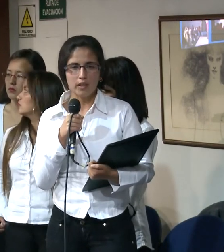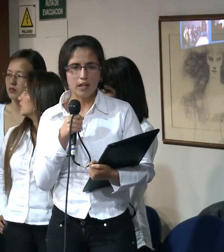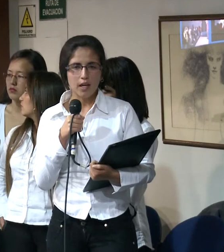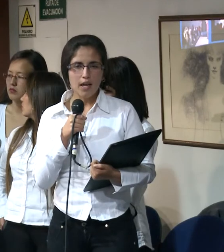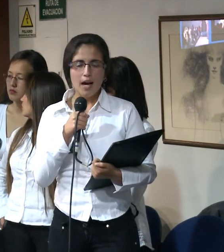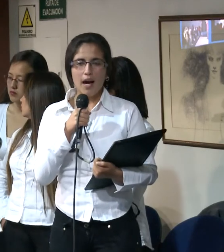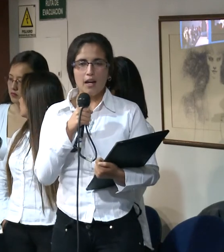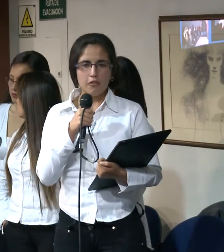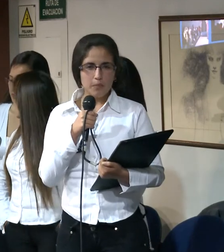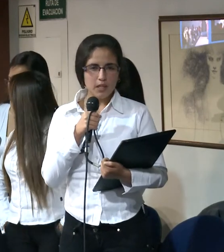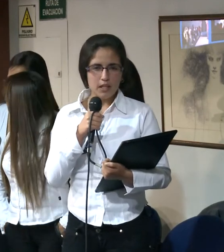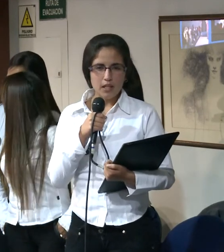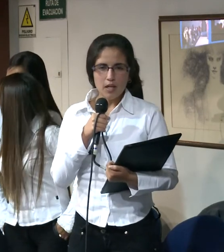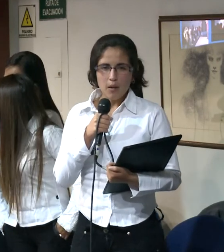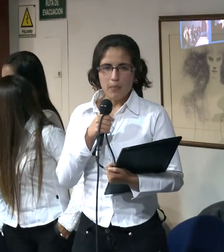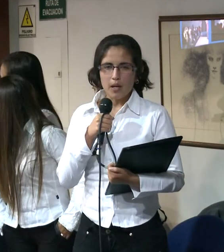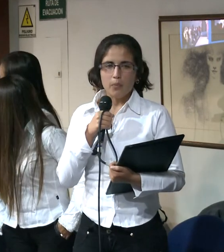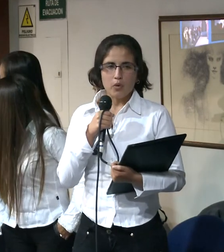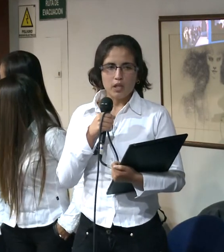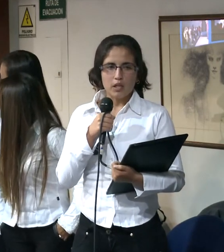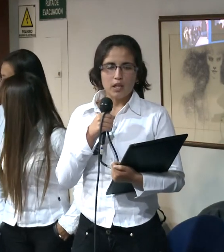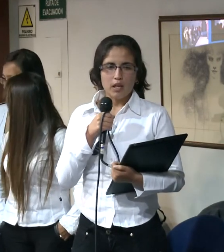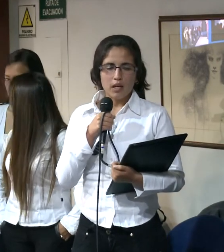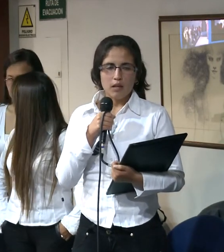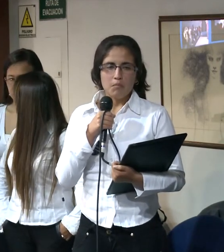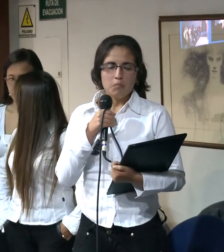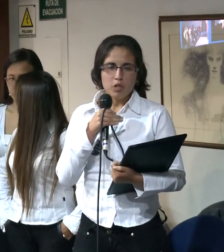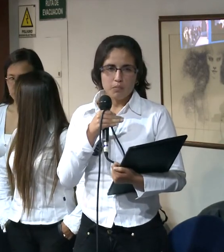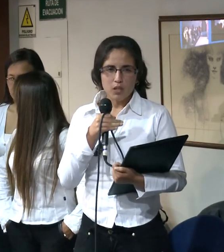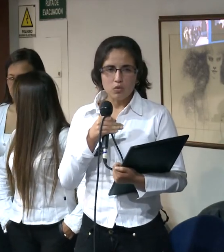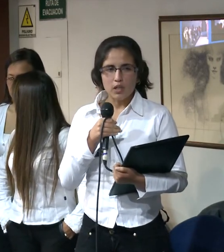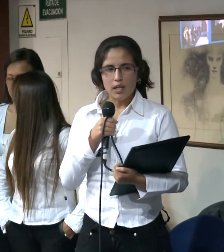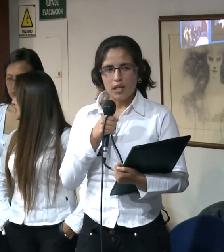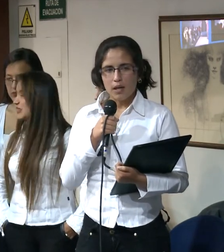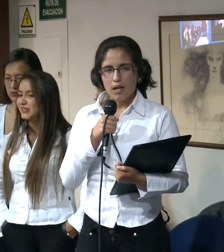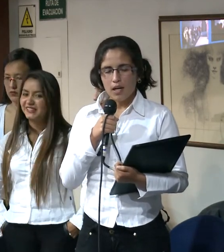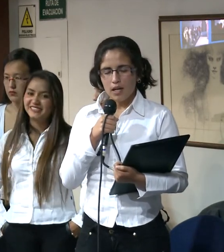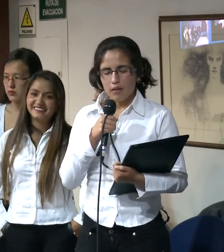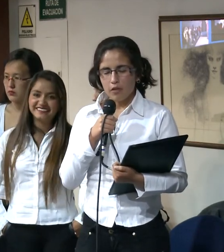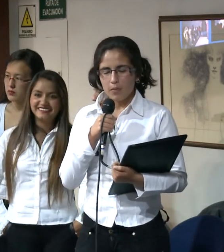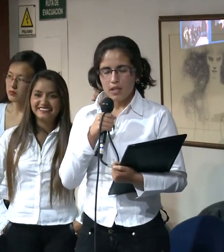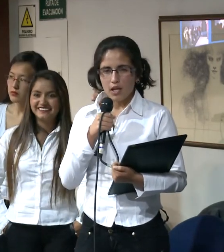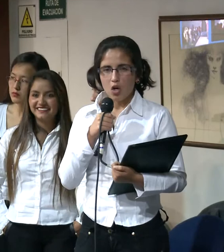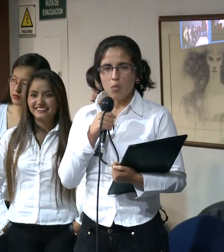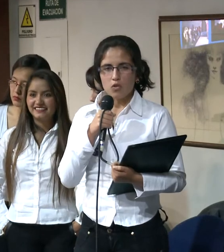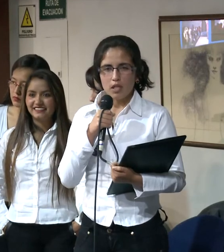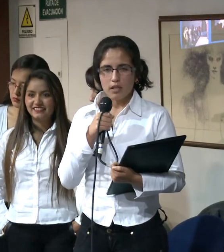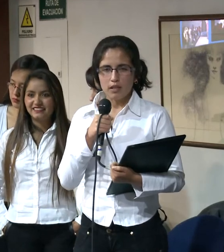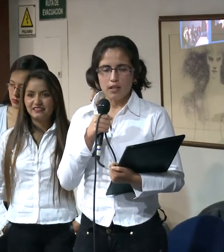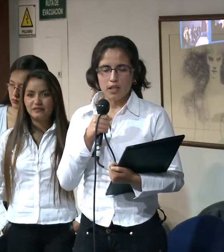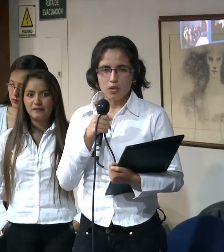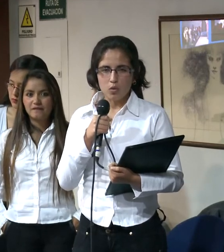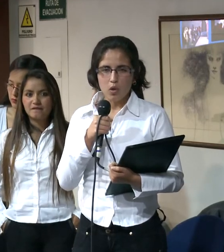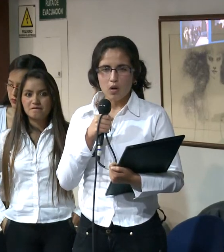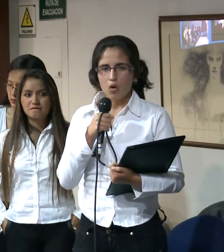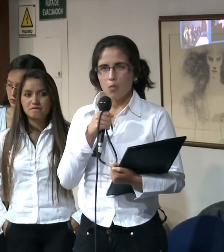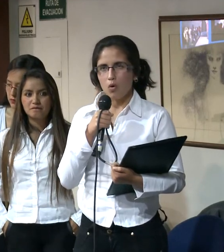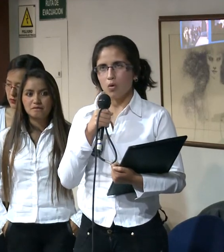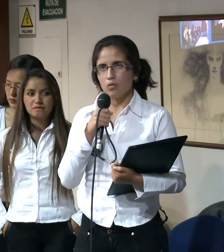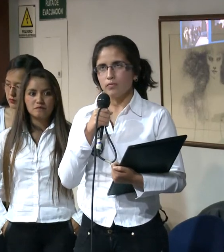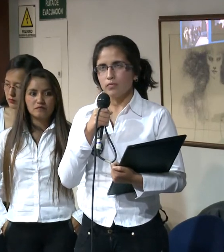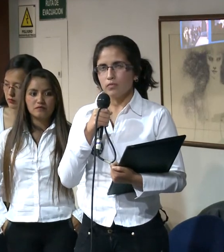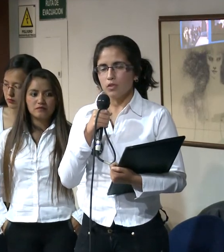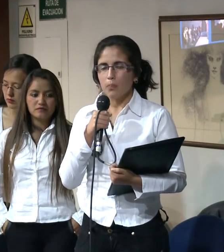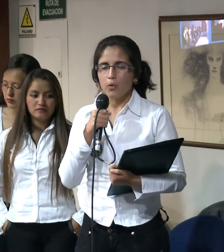tener en cuenta a la familia para poder pues preguntarle a la familia cómo se interactúa o